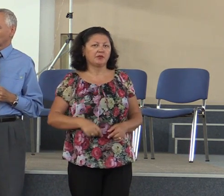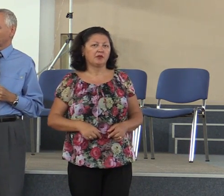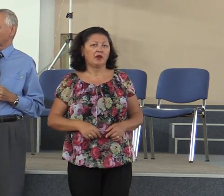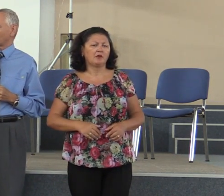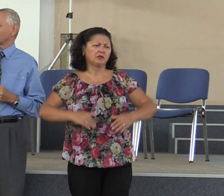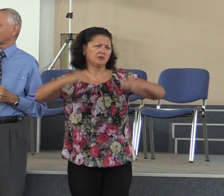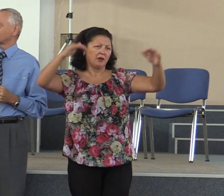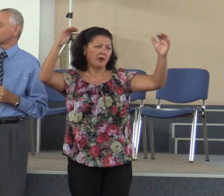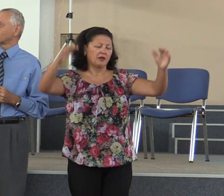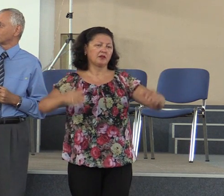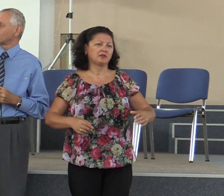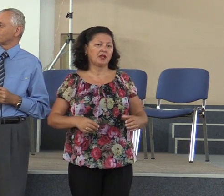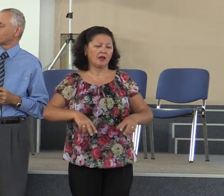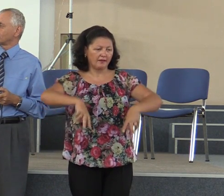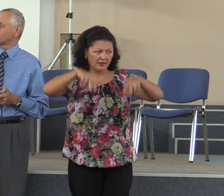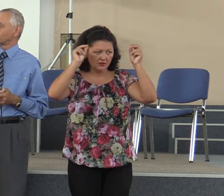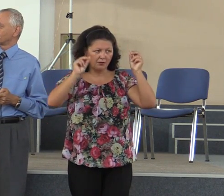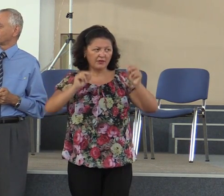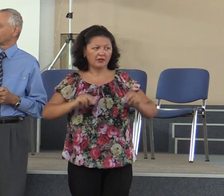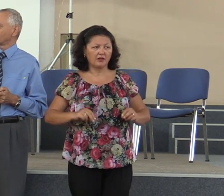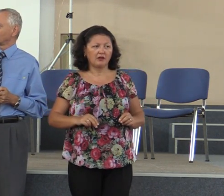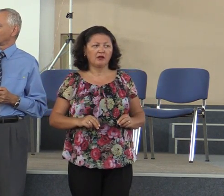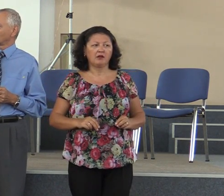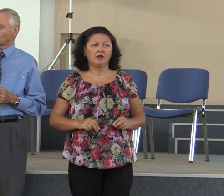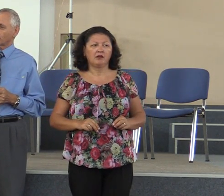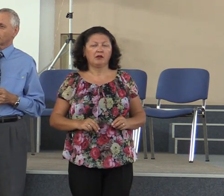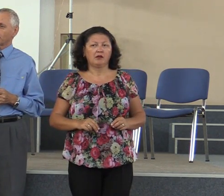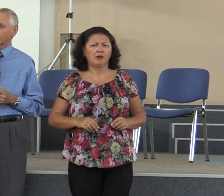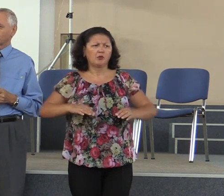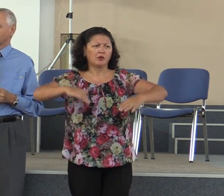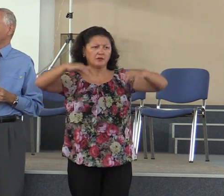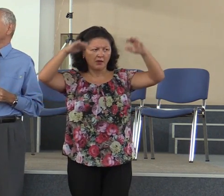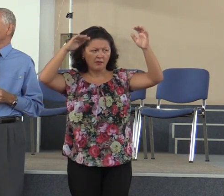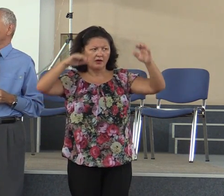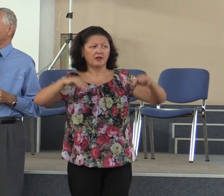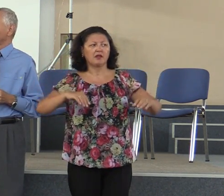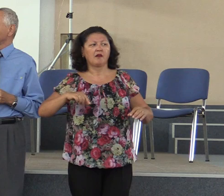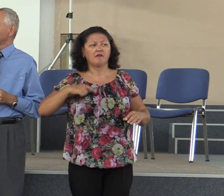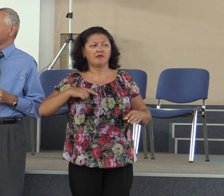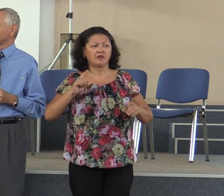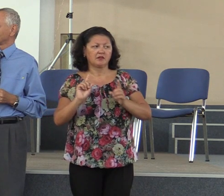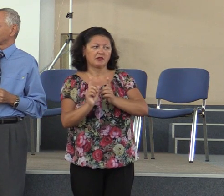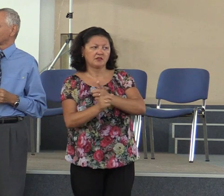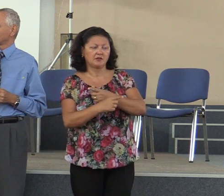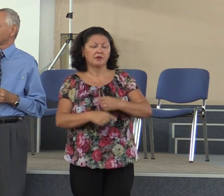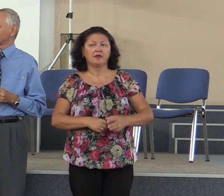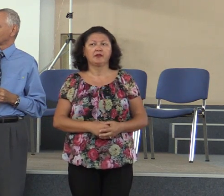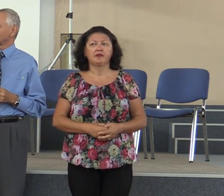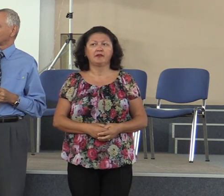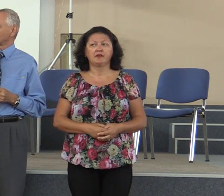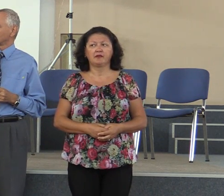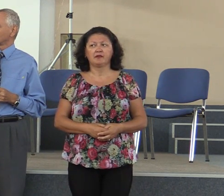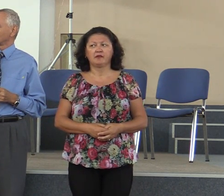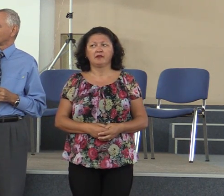este descoperirea, the greater the transformation. Cu atât mai mare va fi transformarea. A